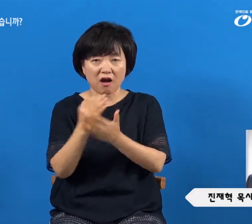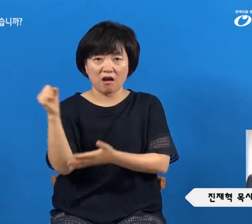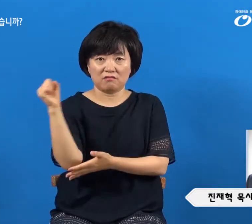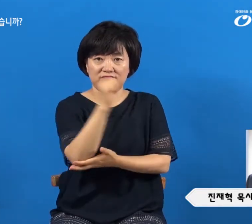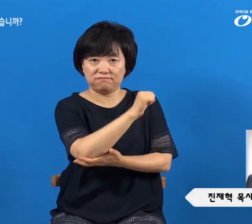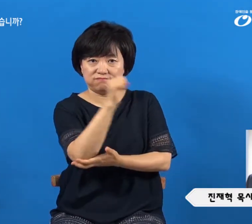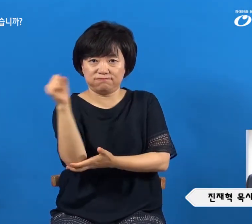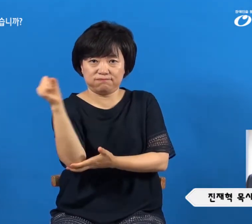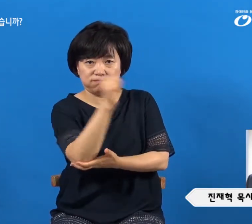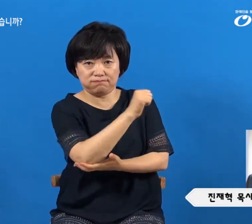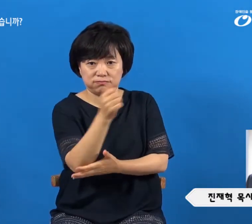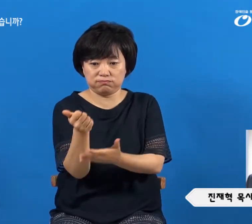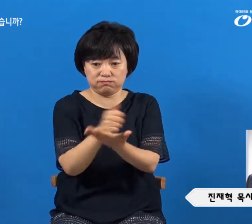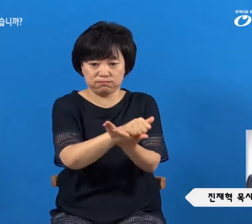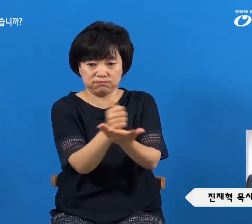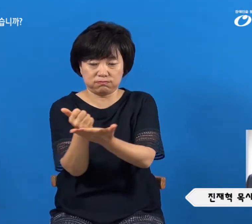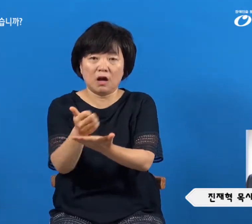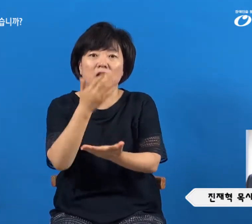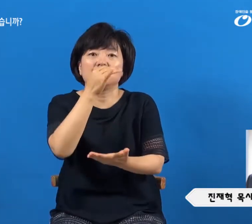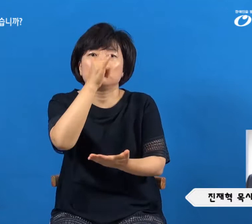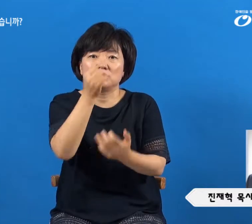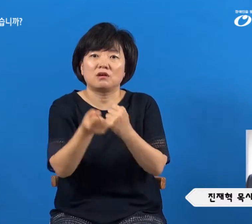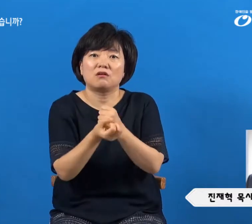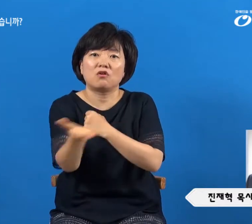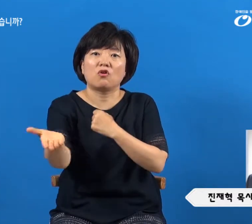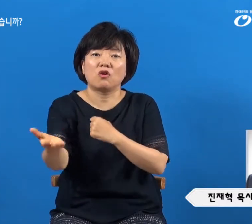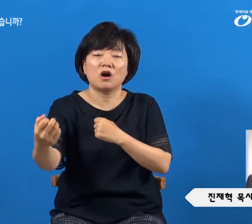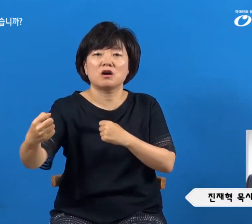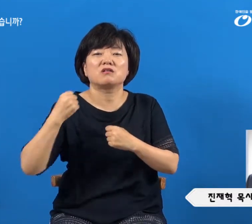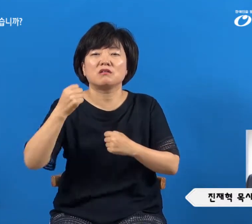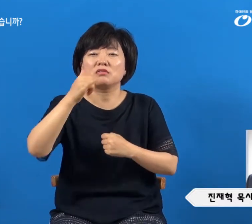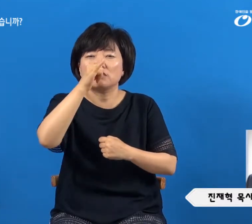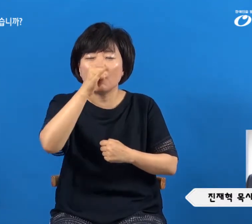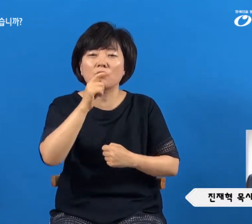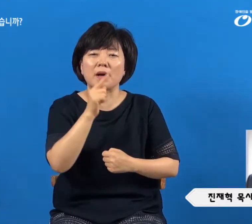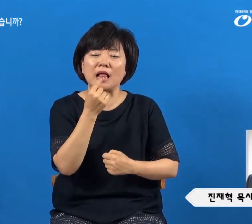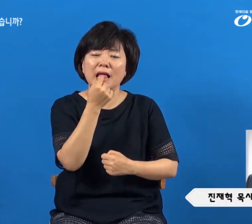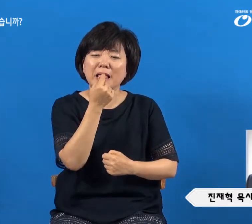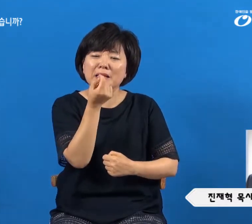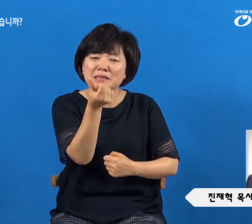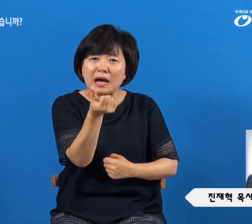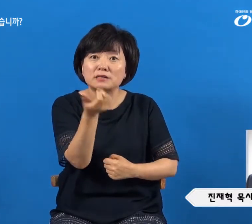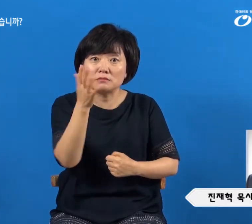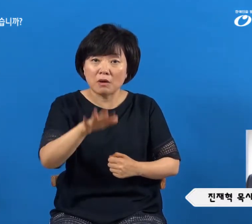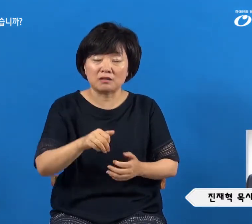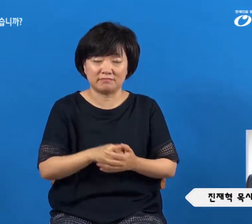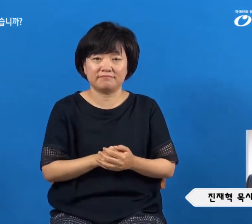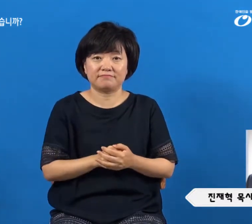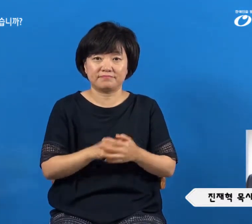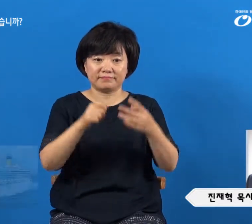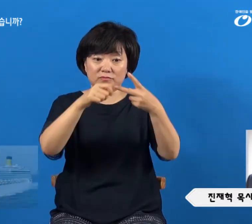움직이며 영향력을 주느냐라고 성경은 말씀합니다. 두